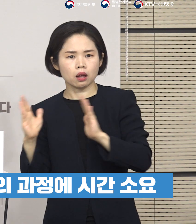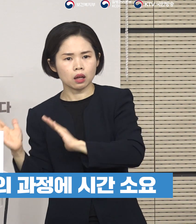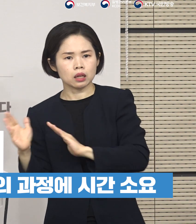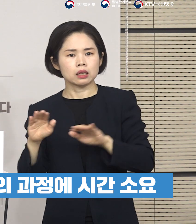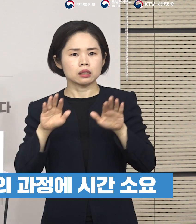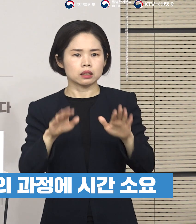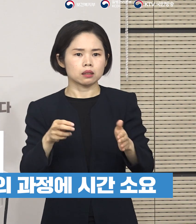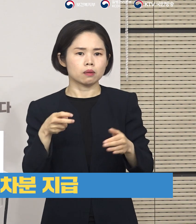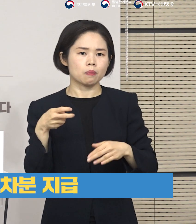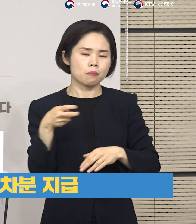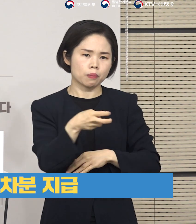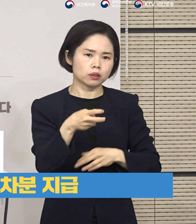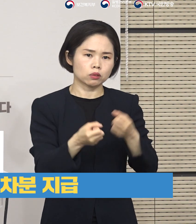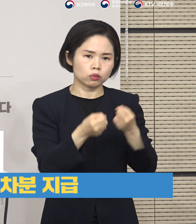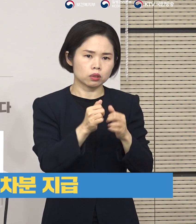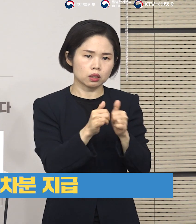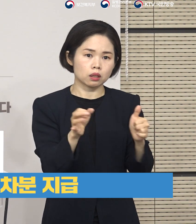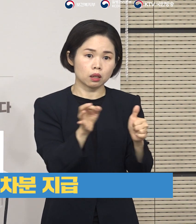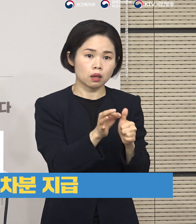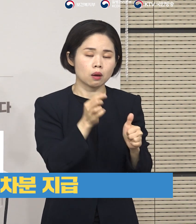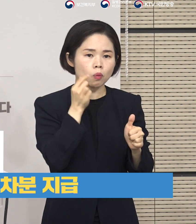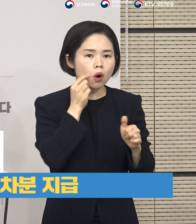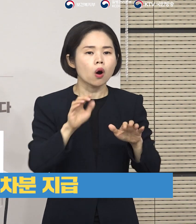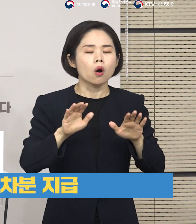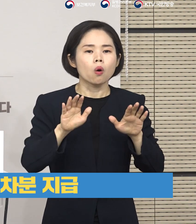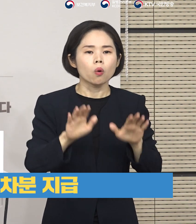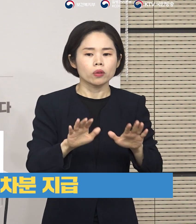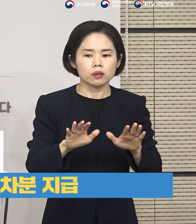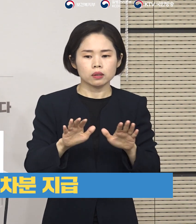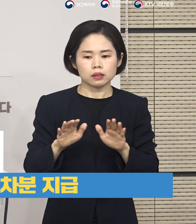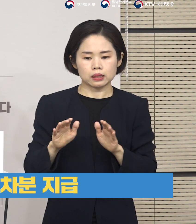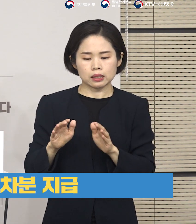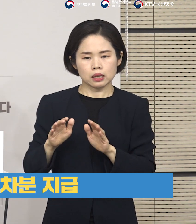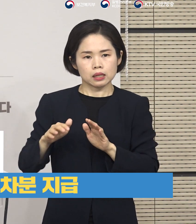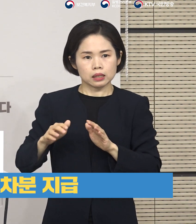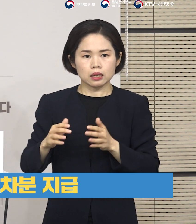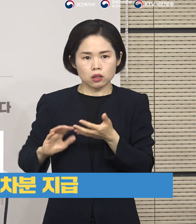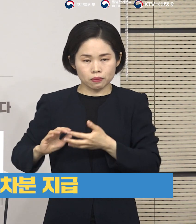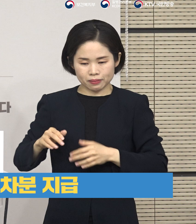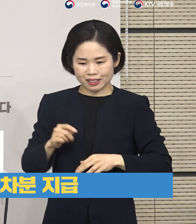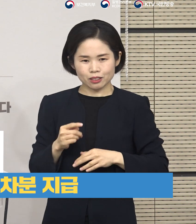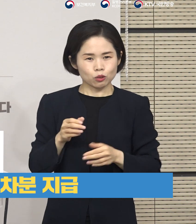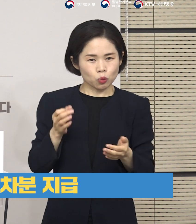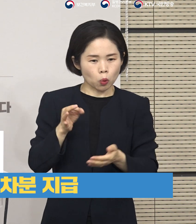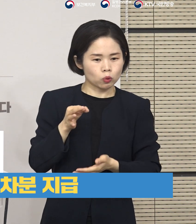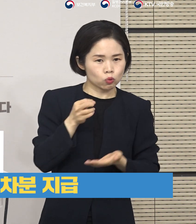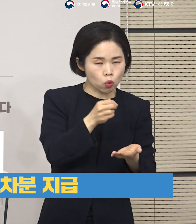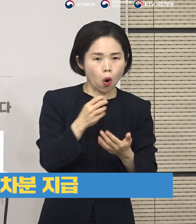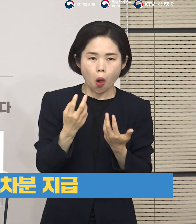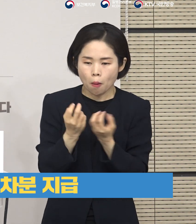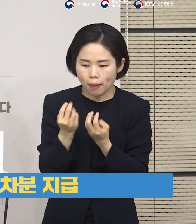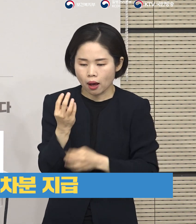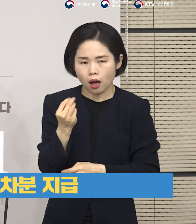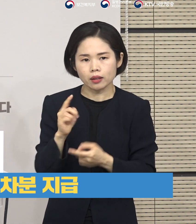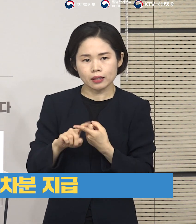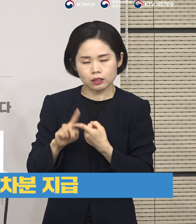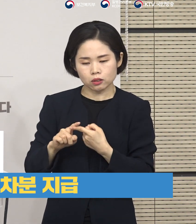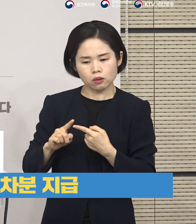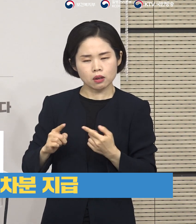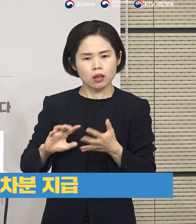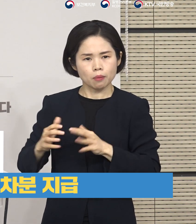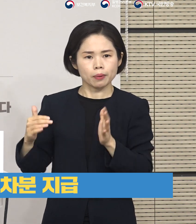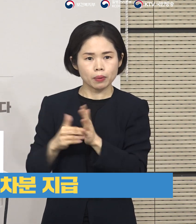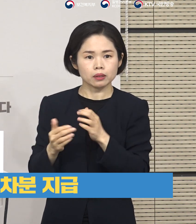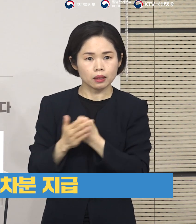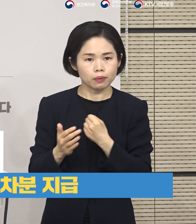우선 오늘 1차적으로 그동안 이러한 협의나 준비가 마무리돼서 그 4월 9일까지 저희가 이 처음에